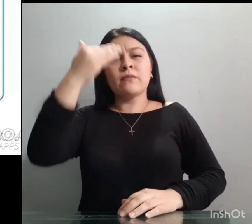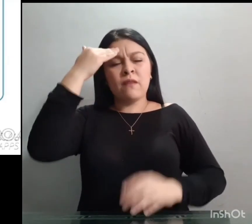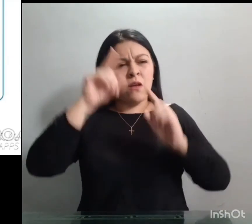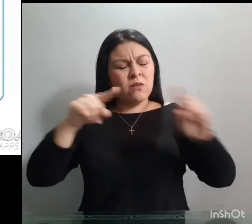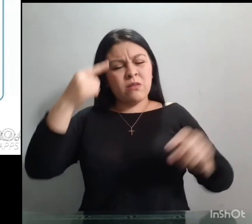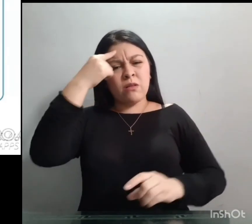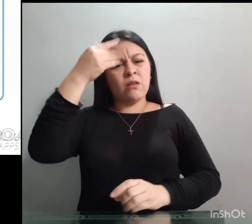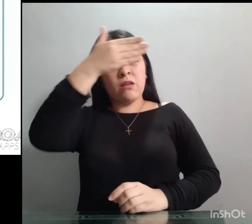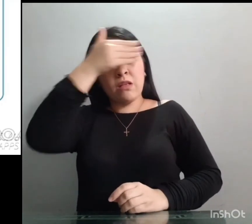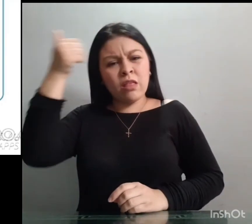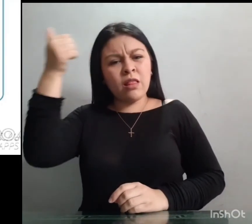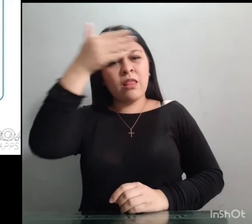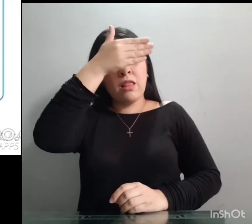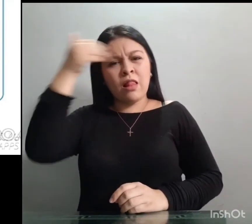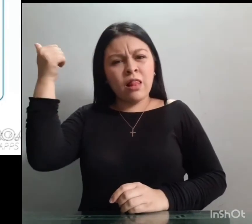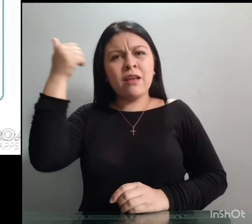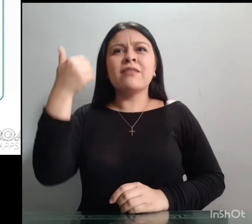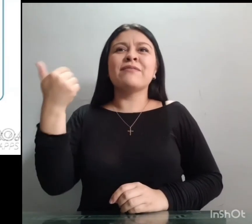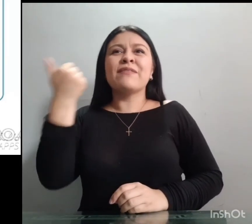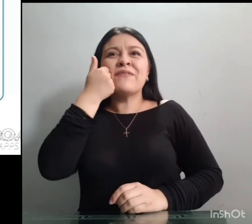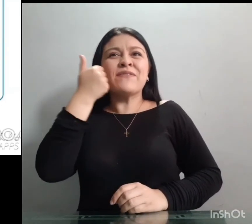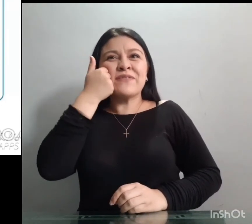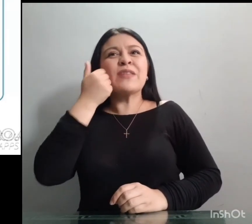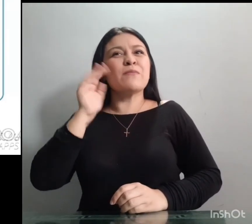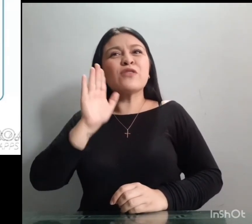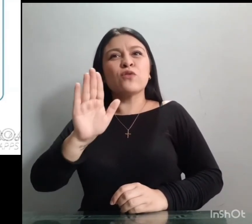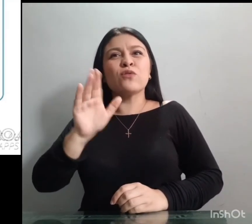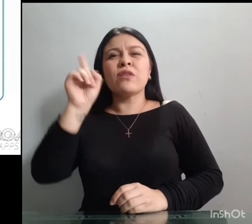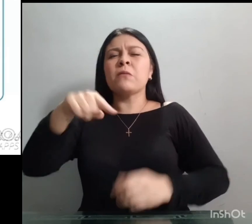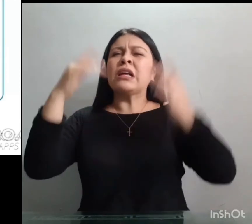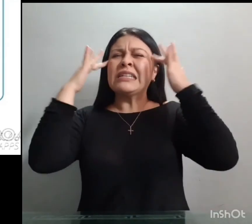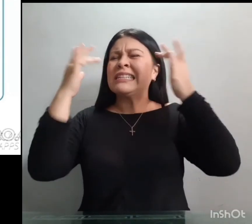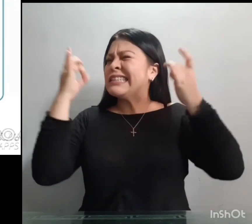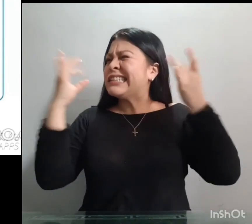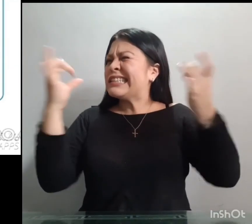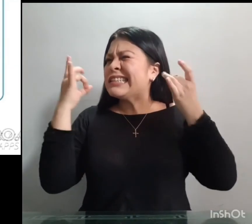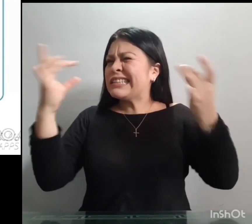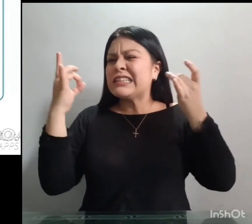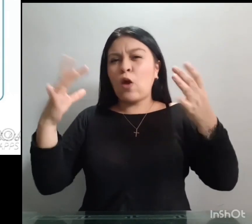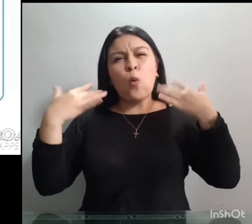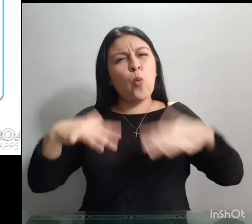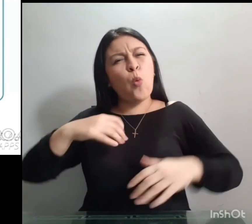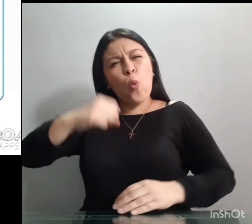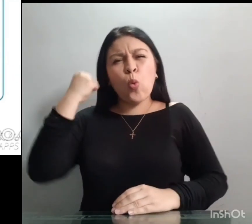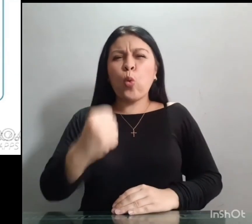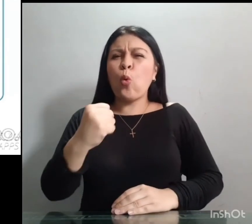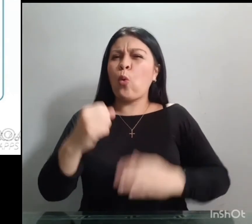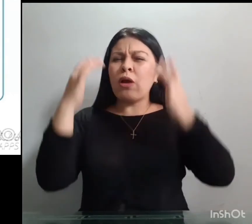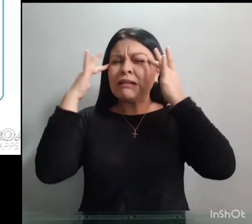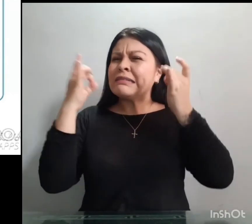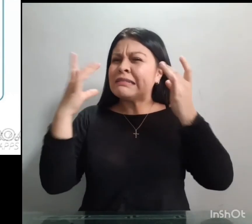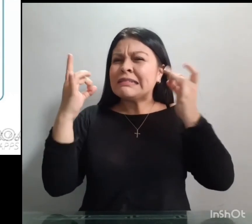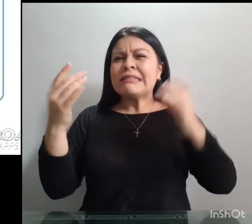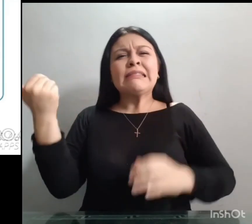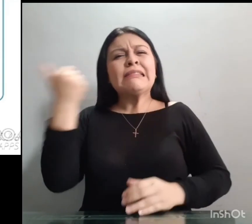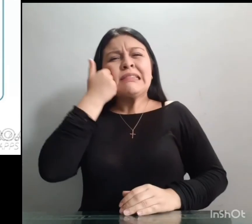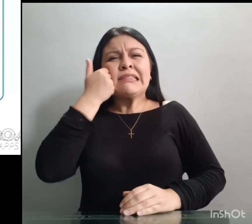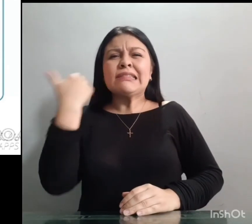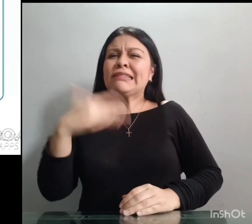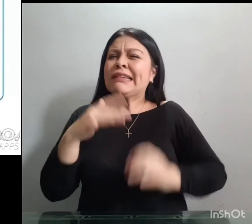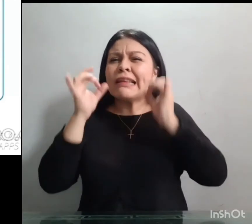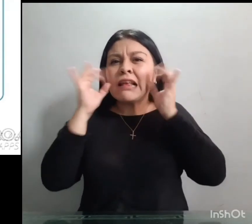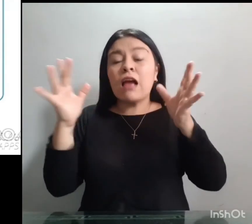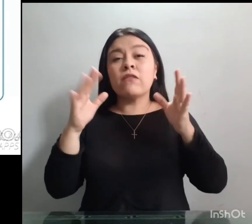memoria, las cefaleas, dolor de cabeza, migrañas también con dolor de cabeza, pero molestias